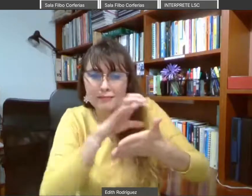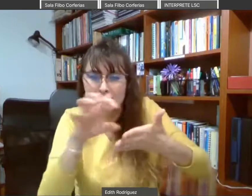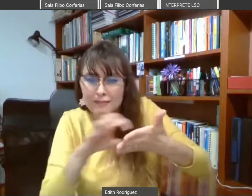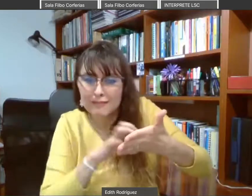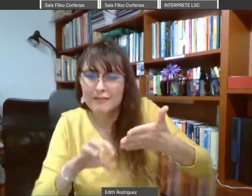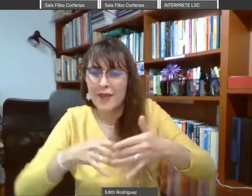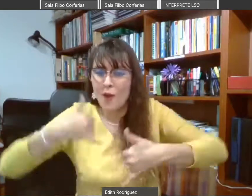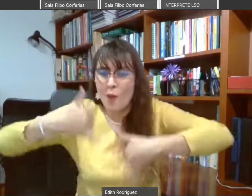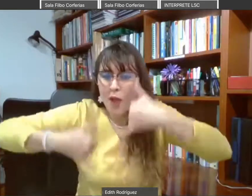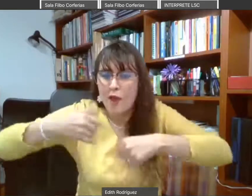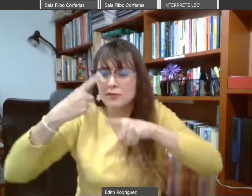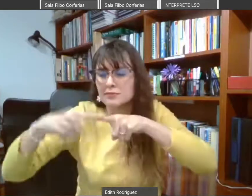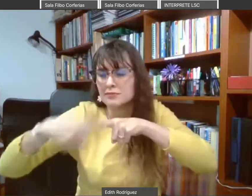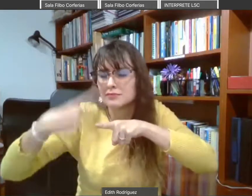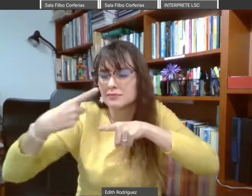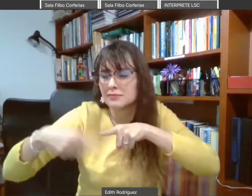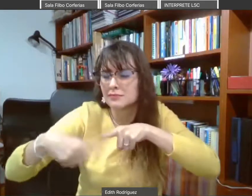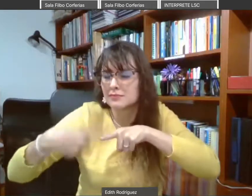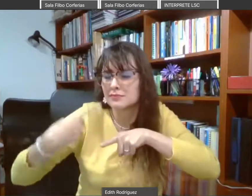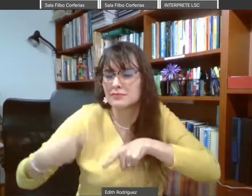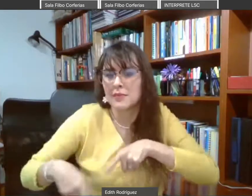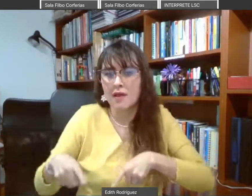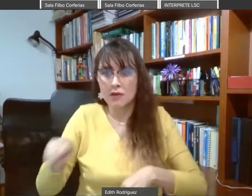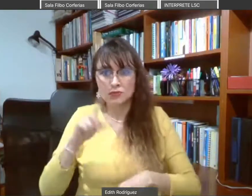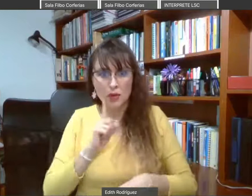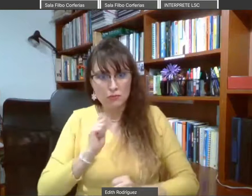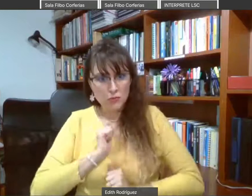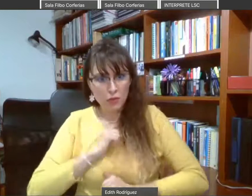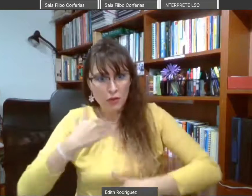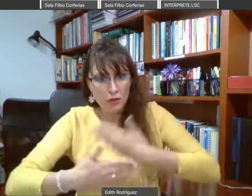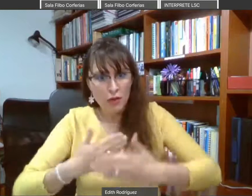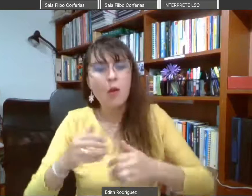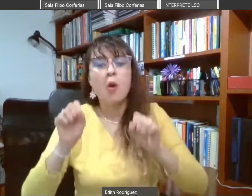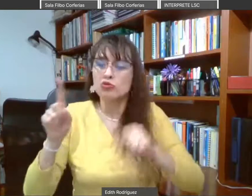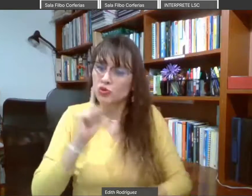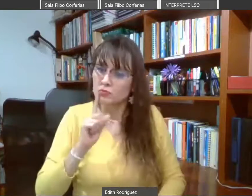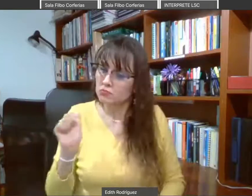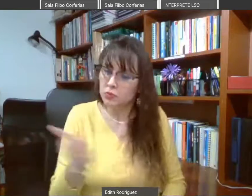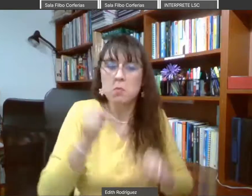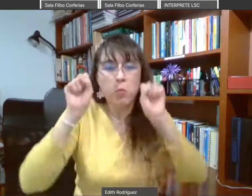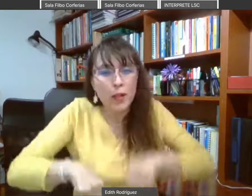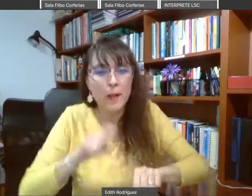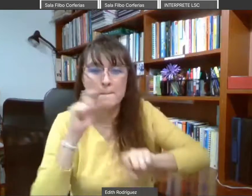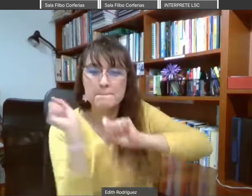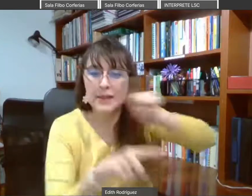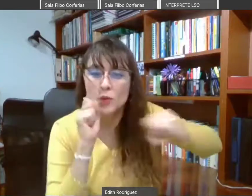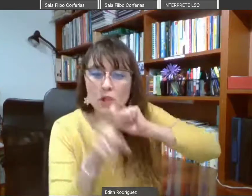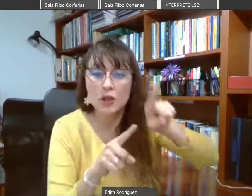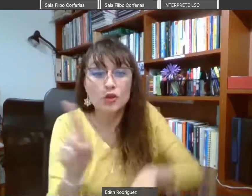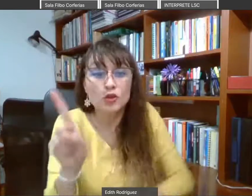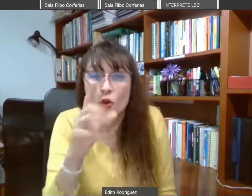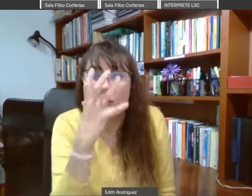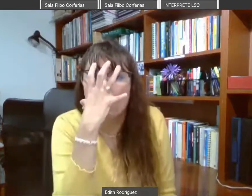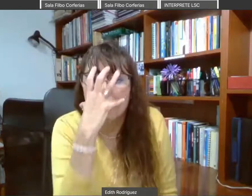muy importante pues recalcar que en la lectura se puede hacer de diferentes formas y las personas sordas también